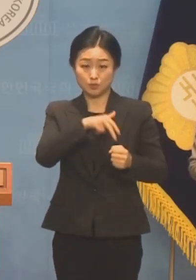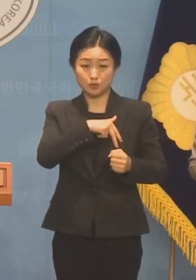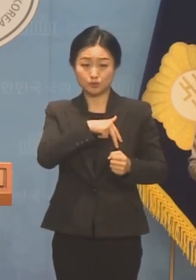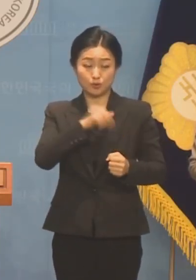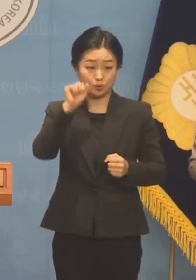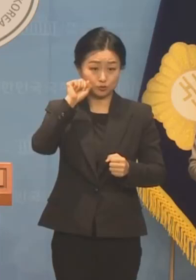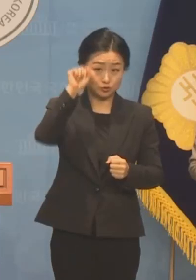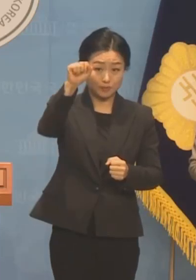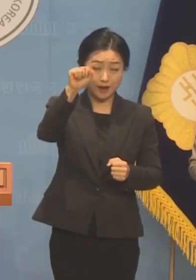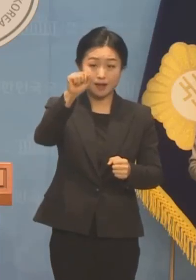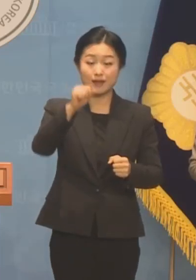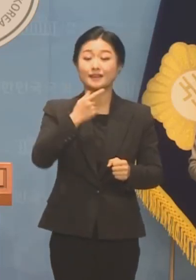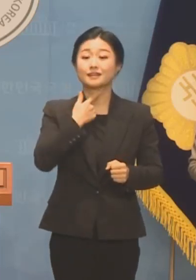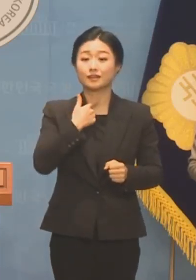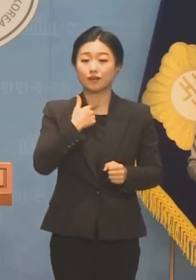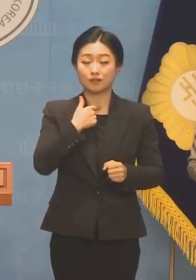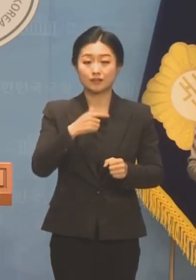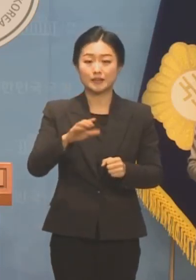씨가 만든